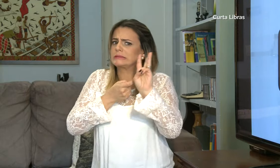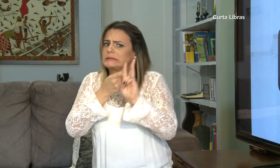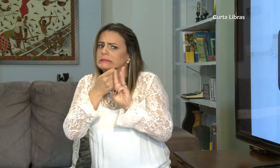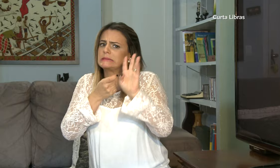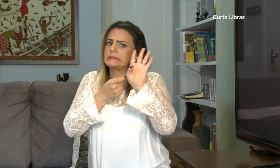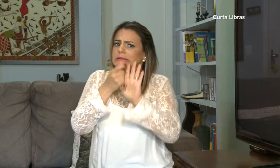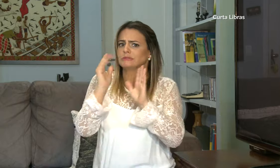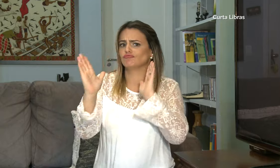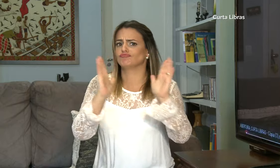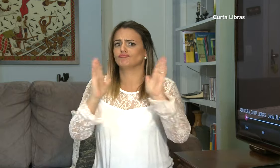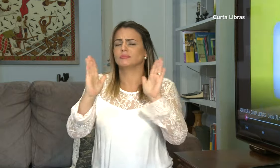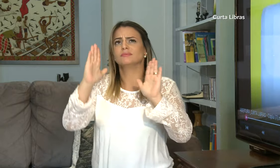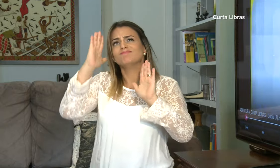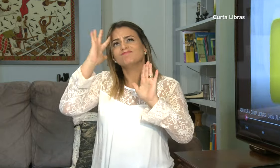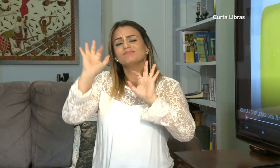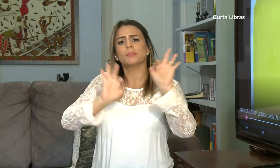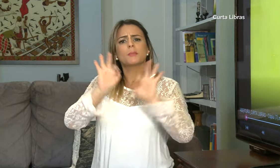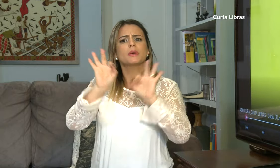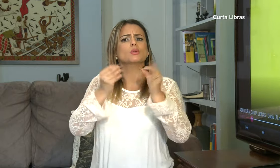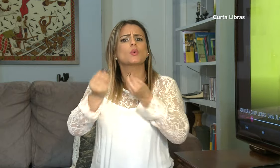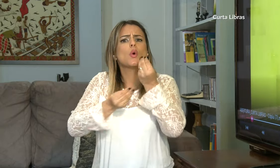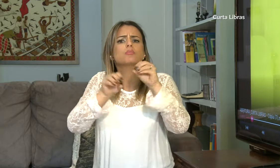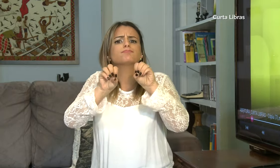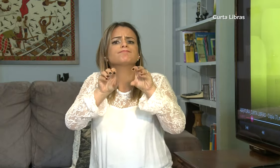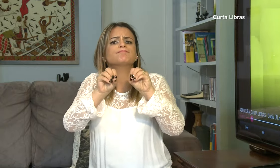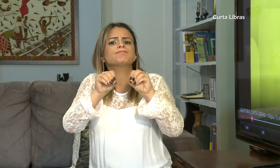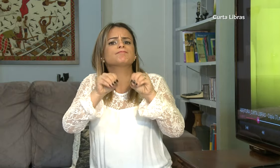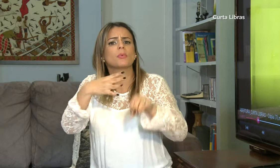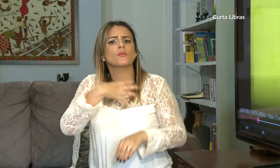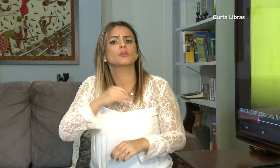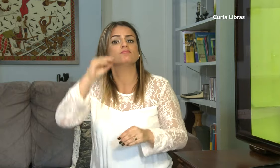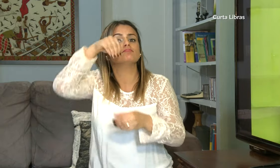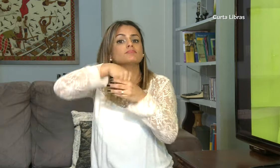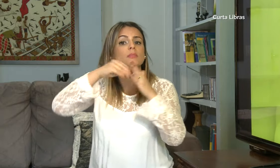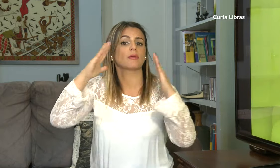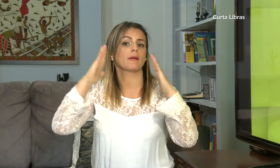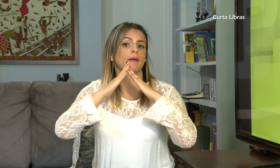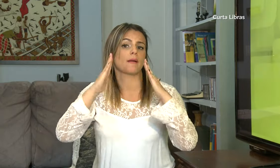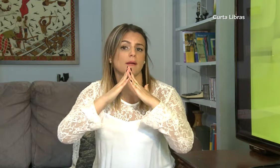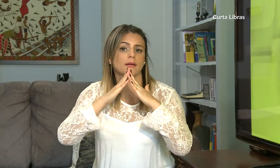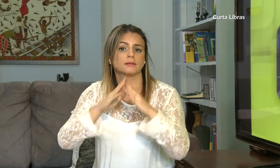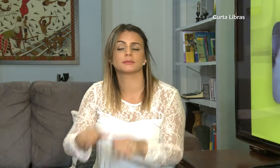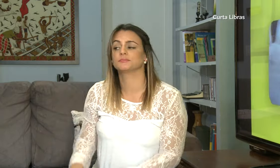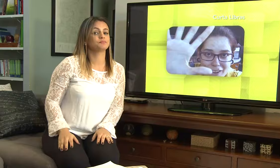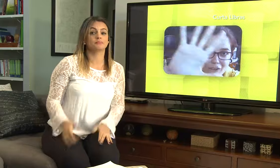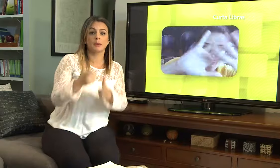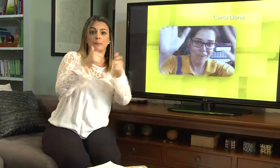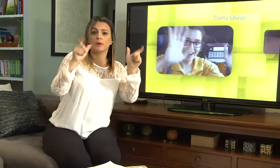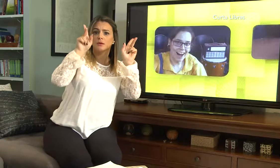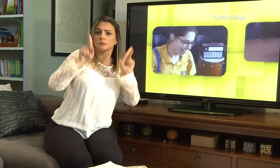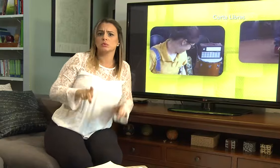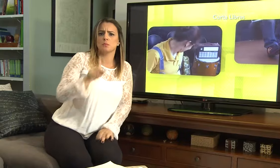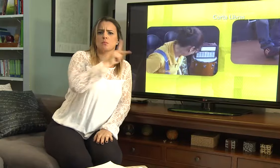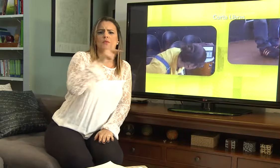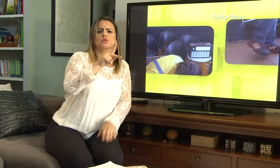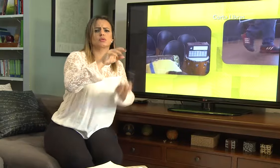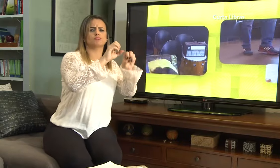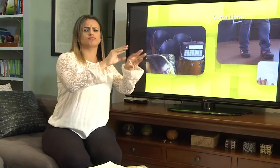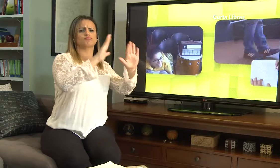pequeno, estou pensando como será esse ensino em casa. Muitas pessoas delegam esse papel aos professores e a ambientes